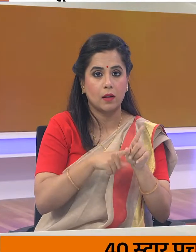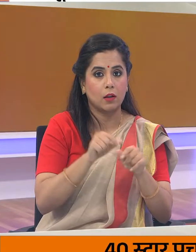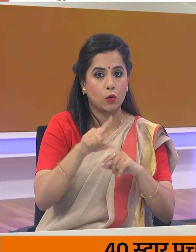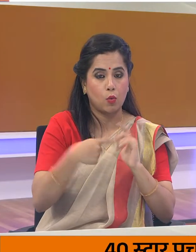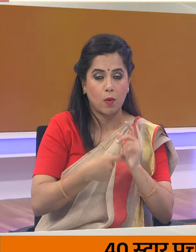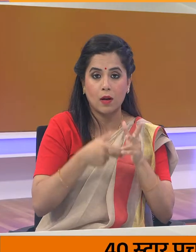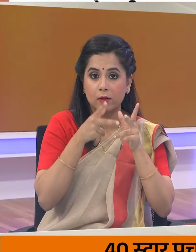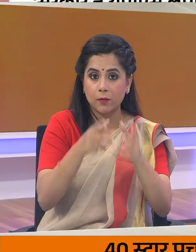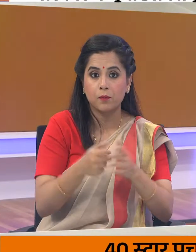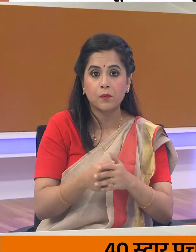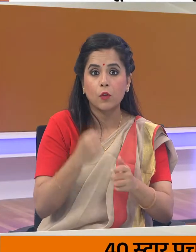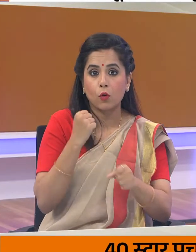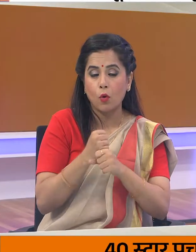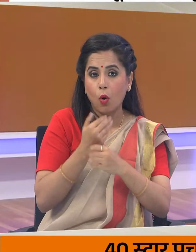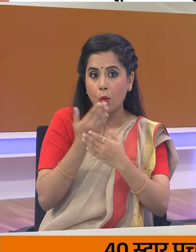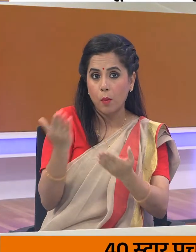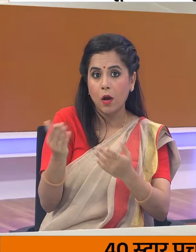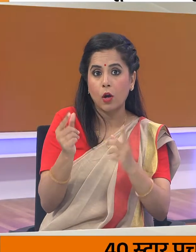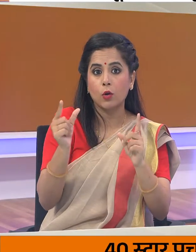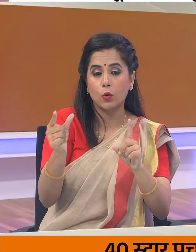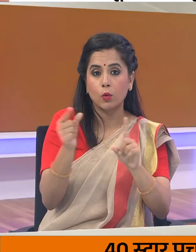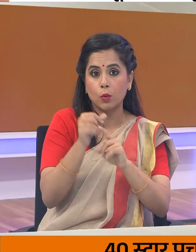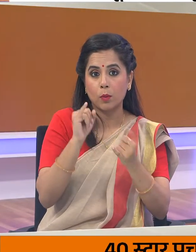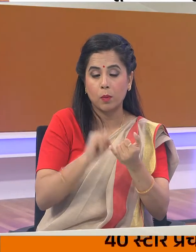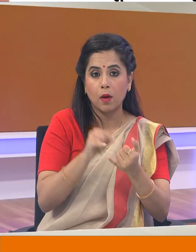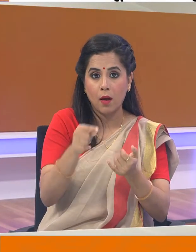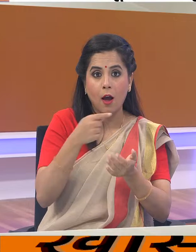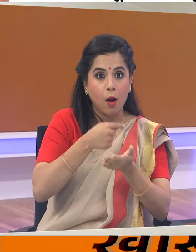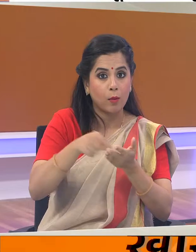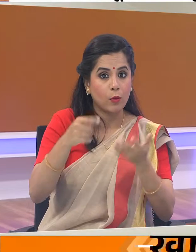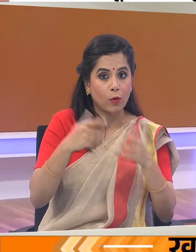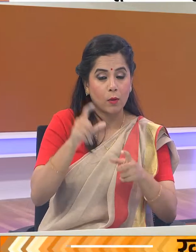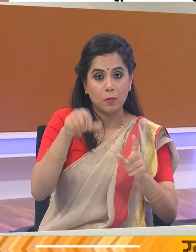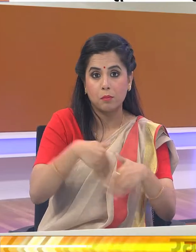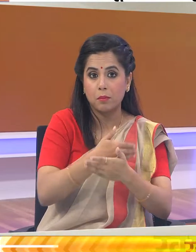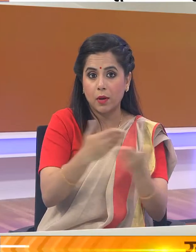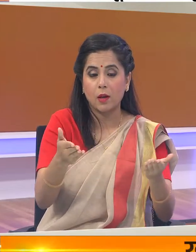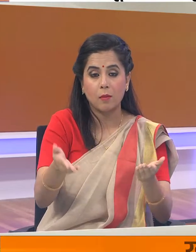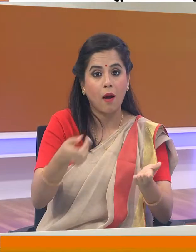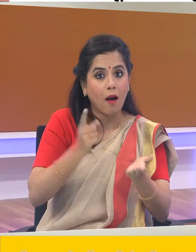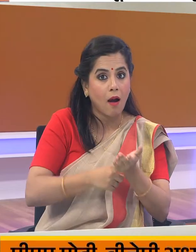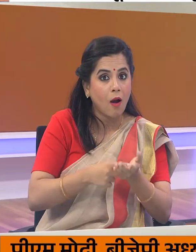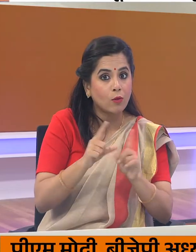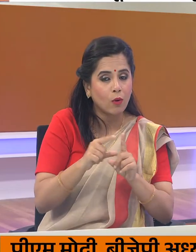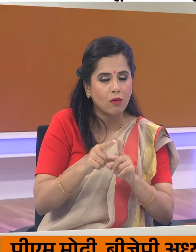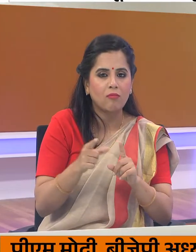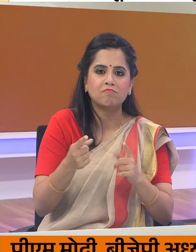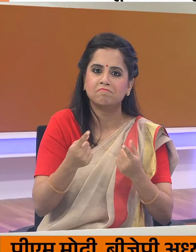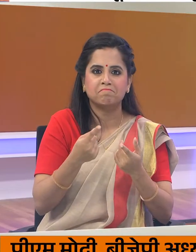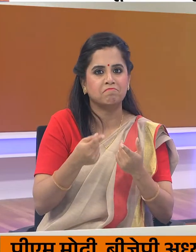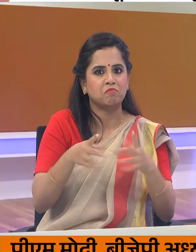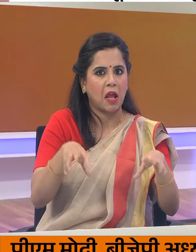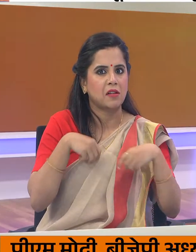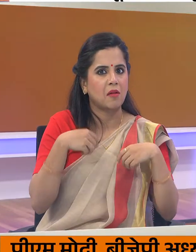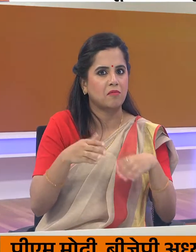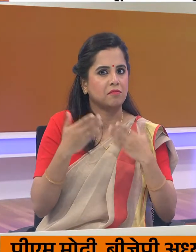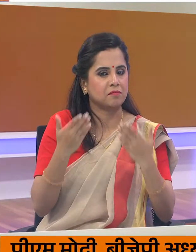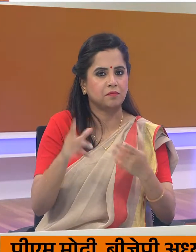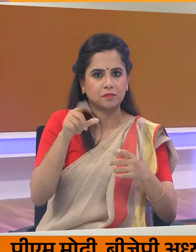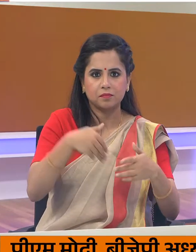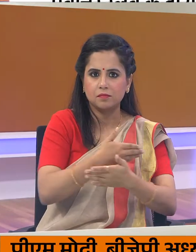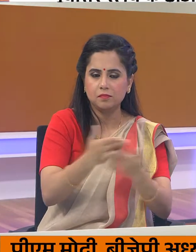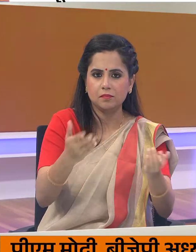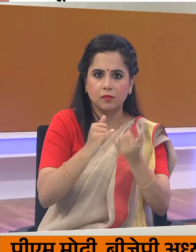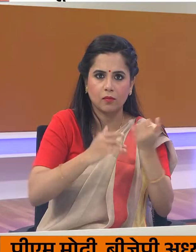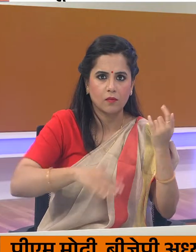ने कहा है कि सरकार ने यूपीएस लागू कर कर्मचारियों की मांग पूरी की है। उन्होंने इसे कर्मचारियों